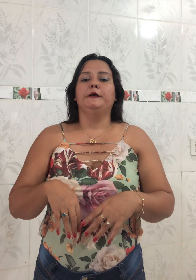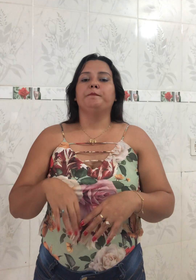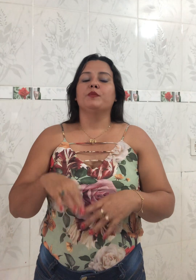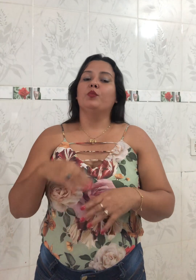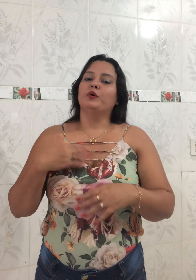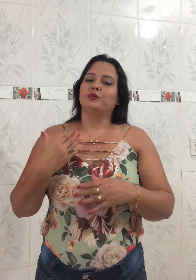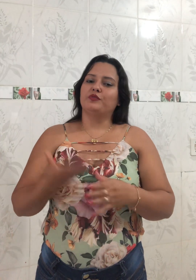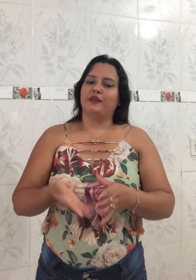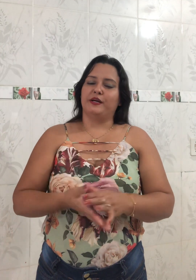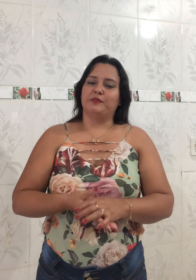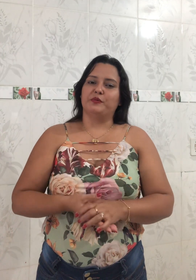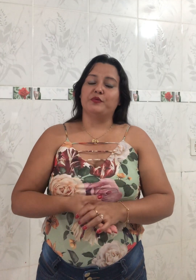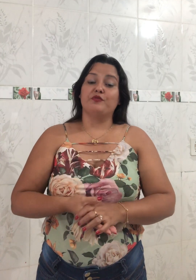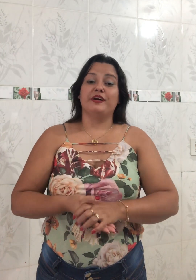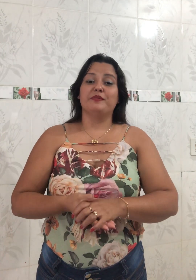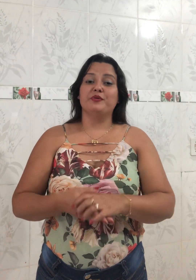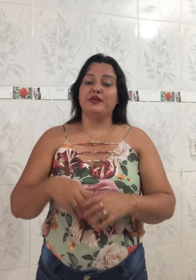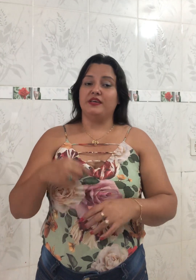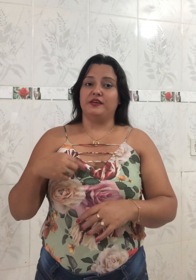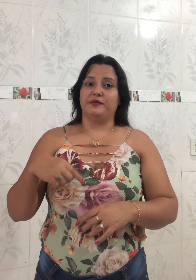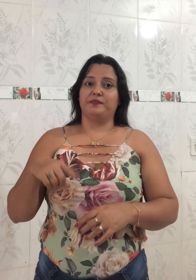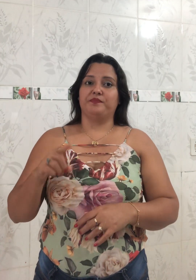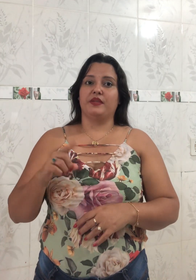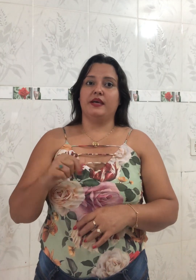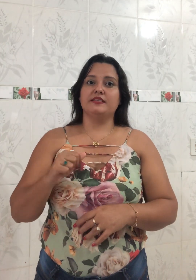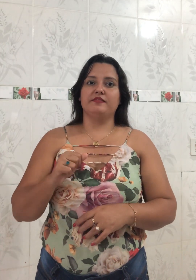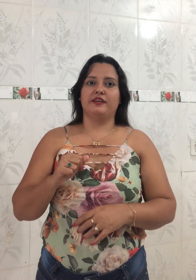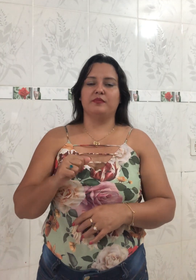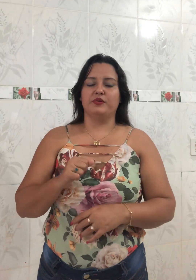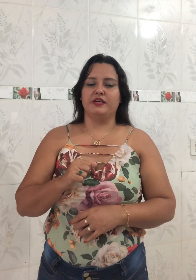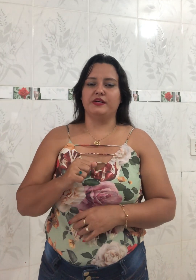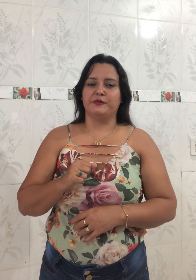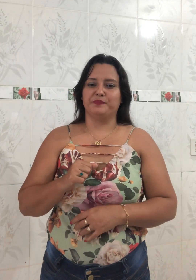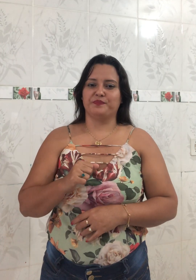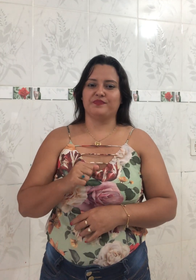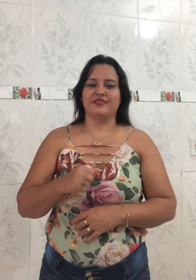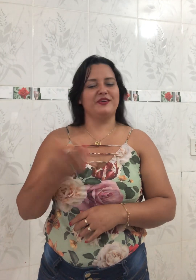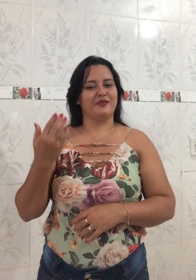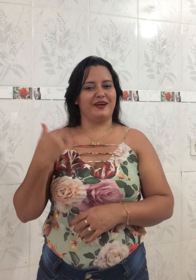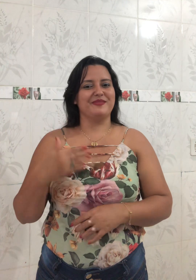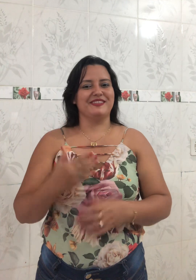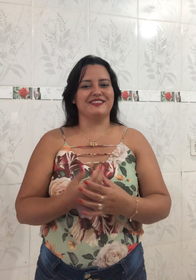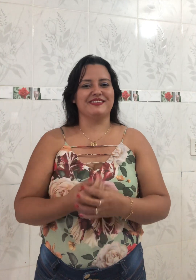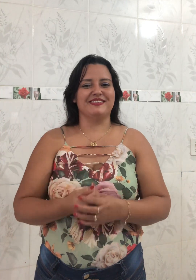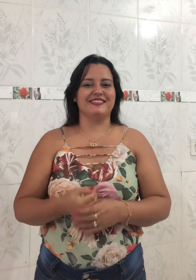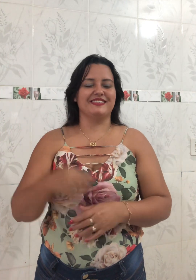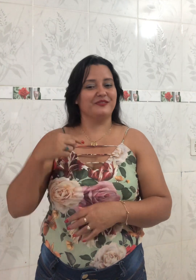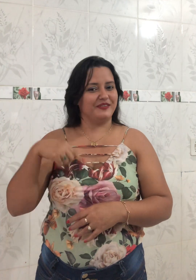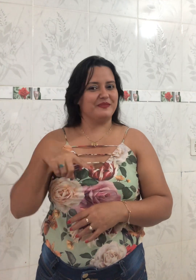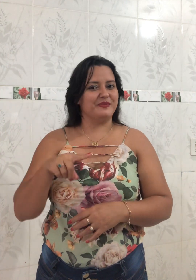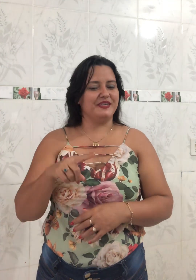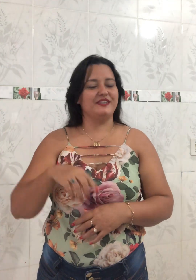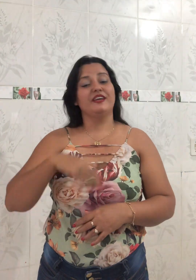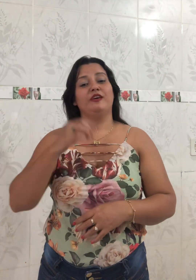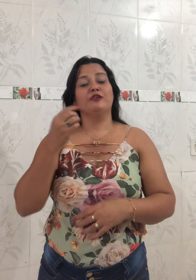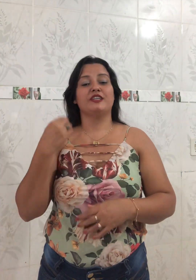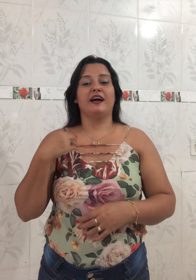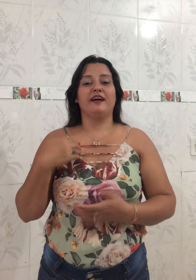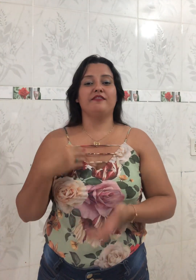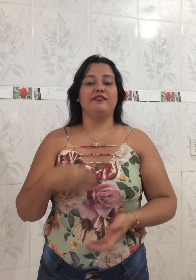E um outro verbo, o verbo ir. Esse verbo ir, que eu acabei de dizer, o verbo ir, eu já